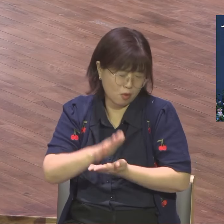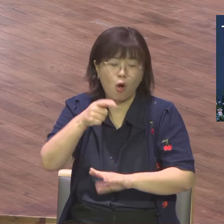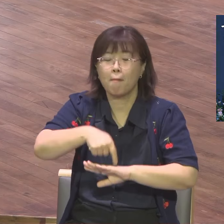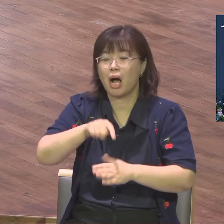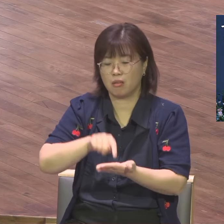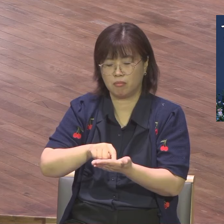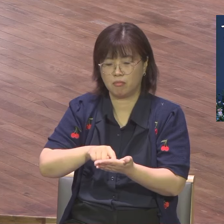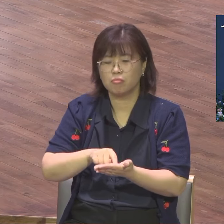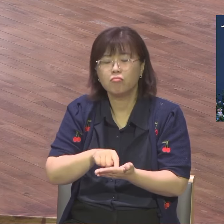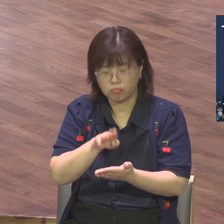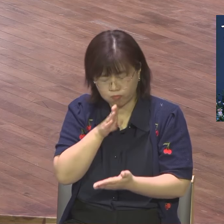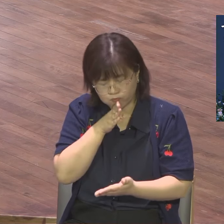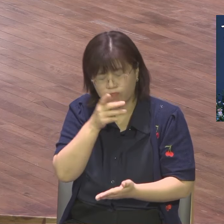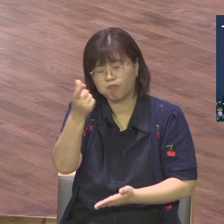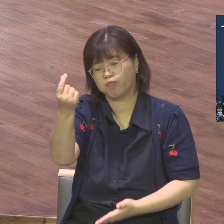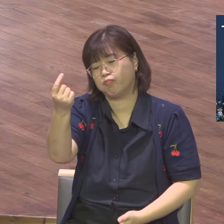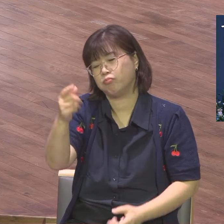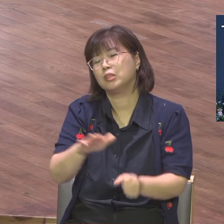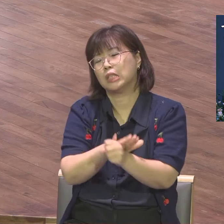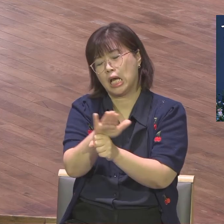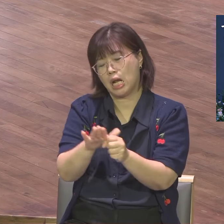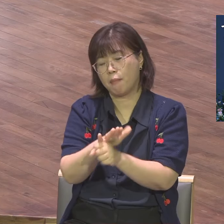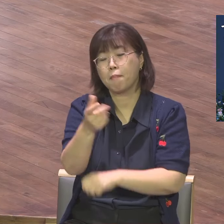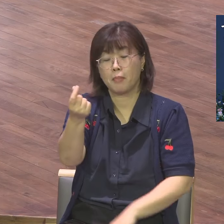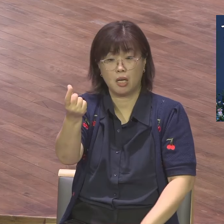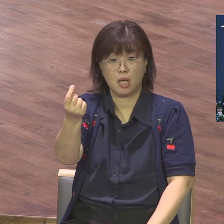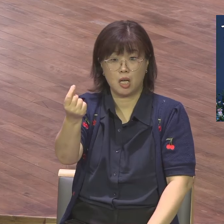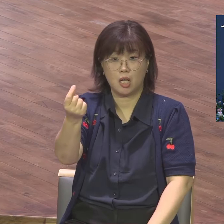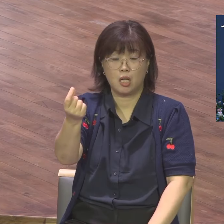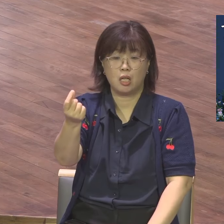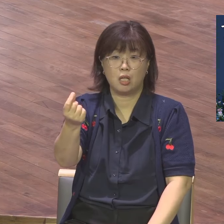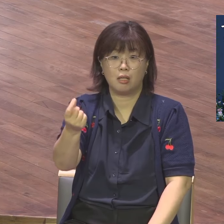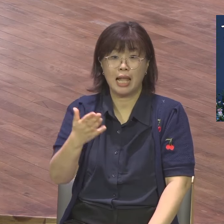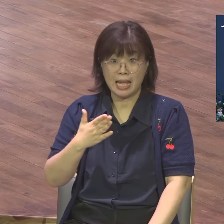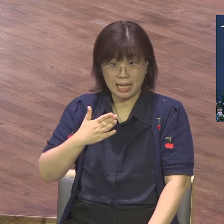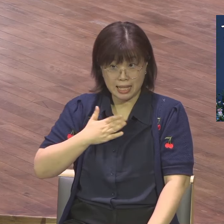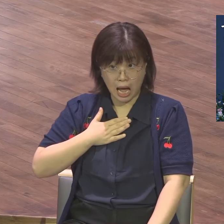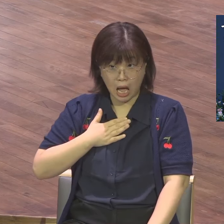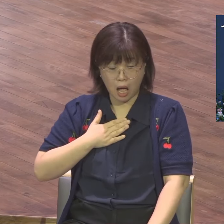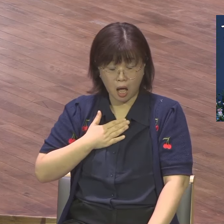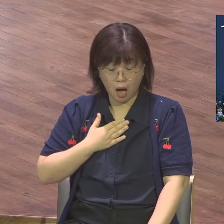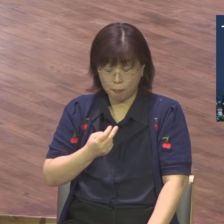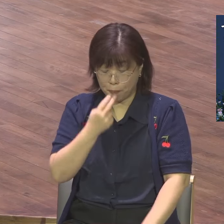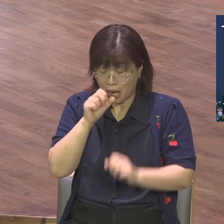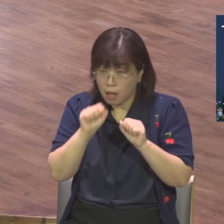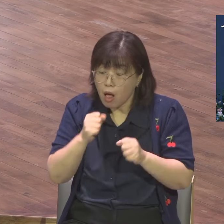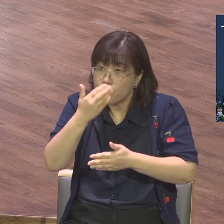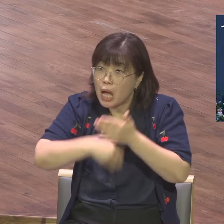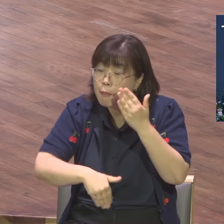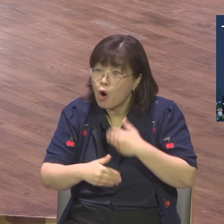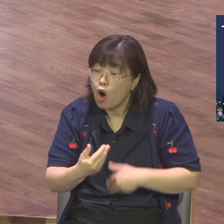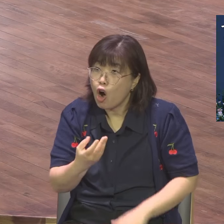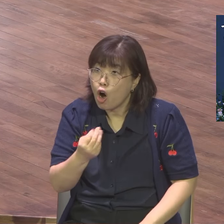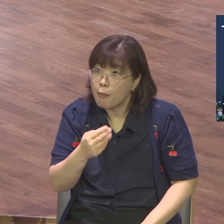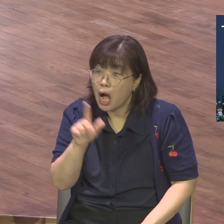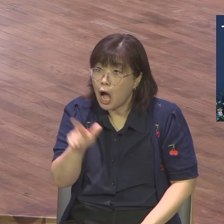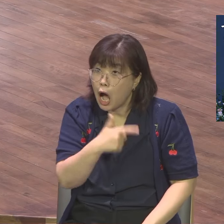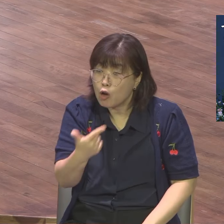얼마나 그 굉장히 중요한 찬양입니까? 단 하루를 살아도 그리스도의 제자로. 그리스도를 말하다가.